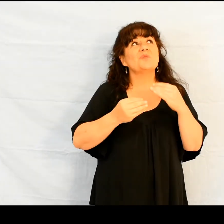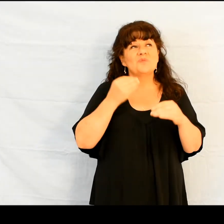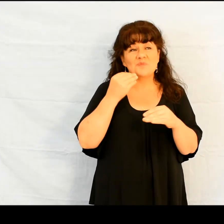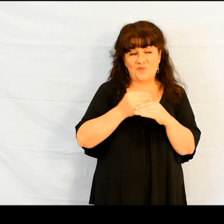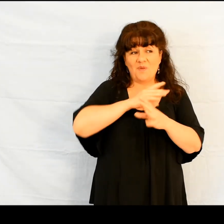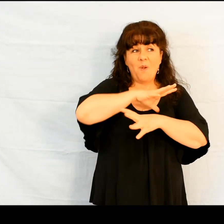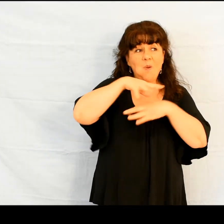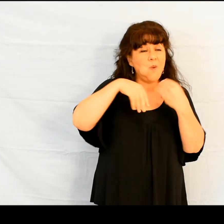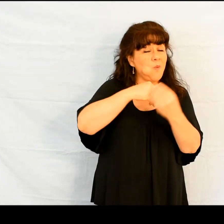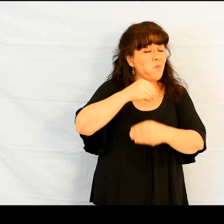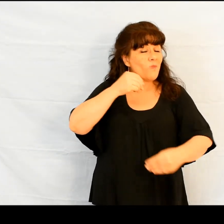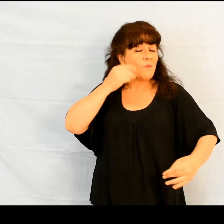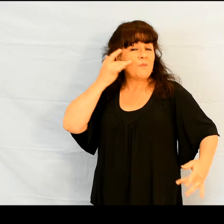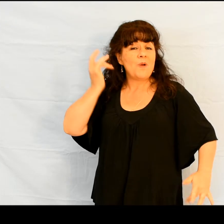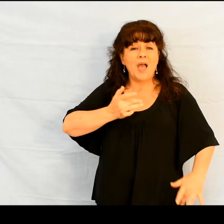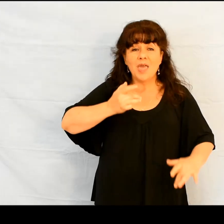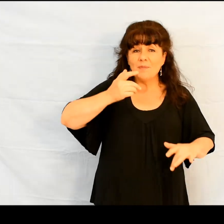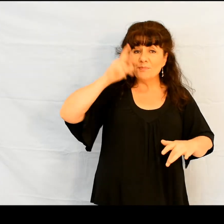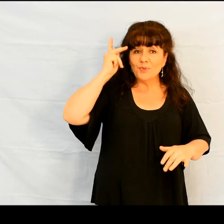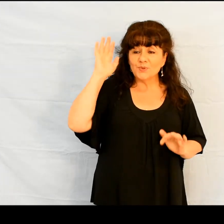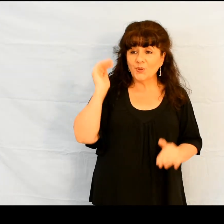Eh bien, moi, je vous le dis,